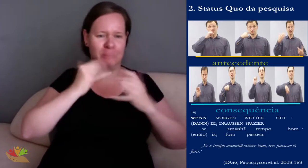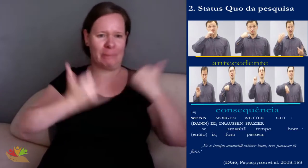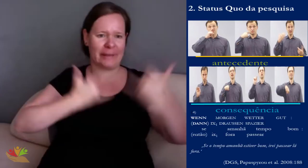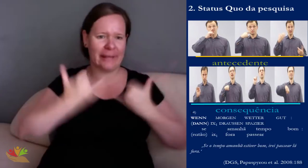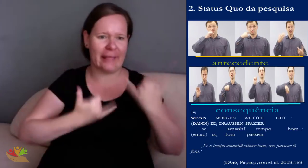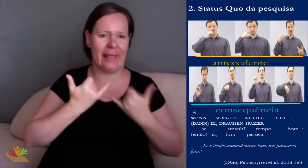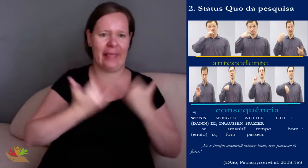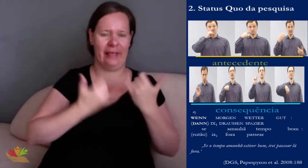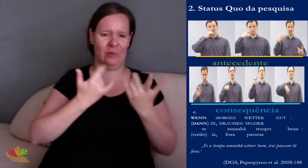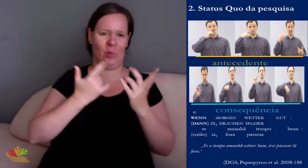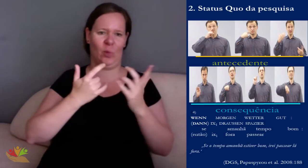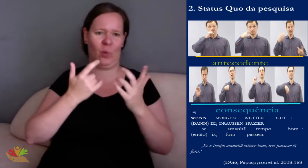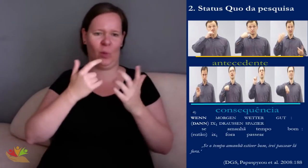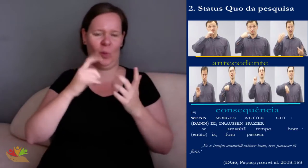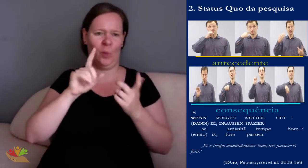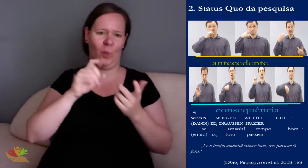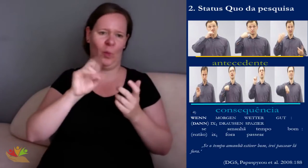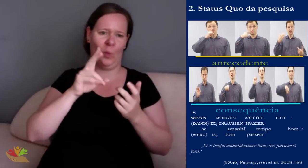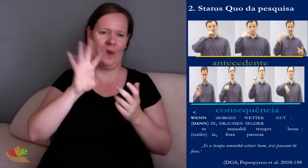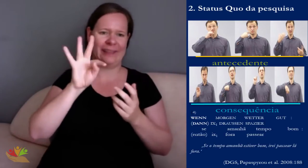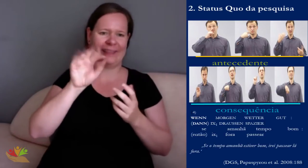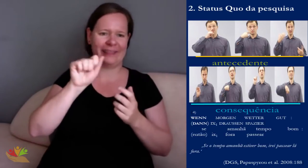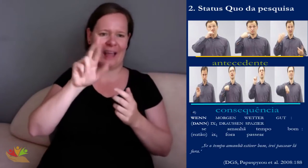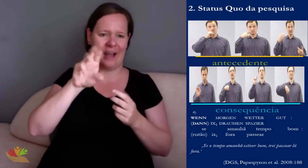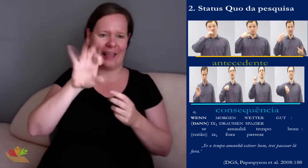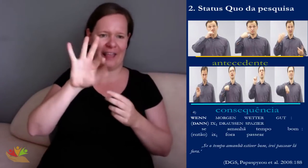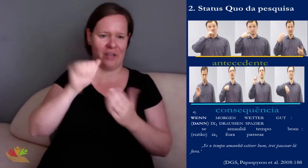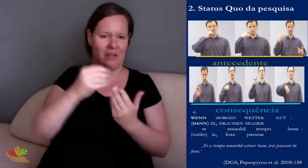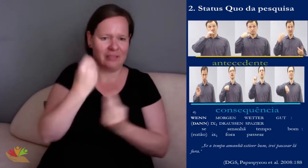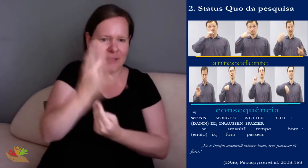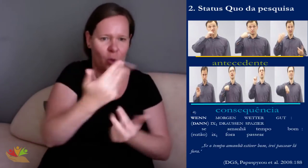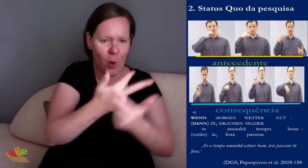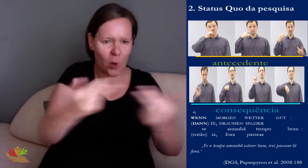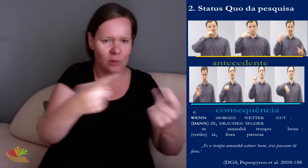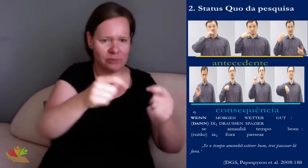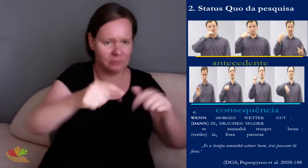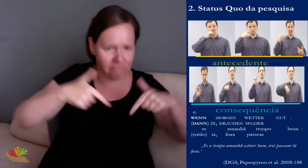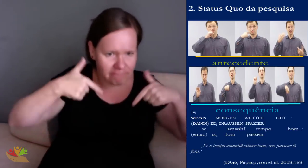novas metodologias, a gente implementa jogos, nós